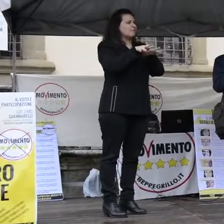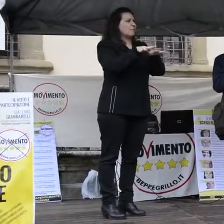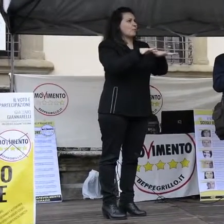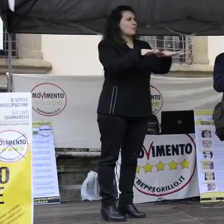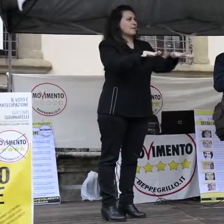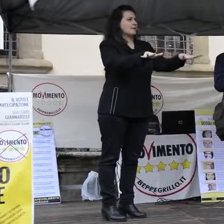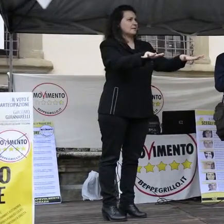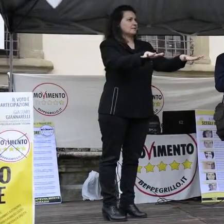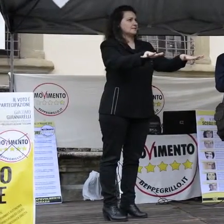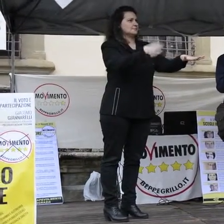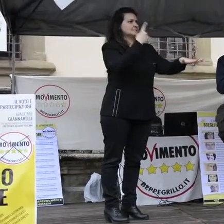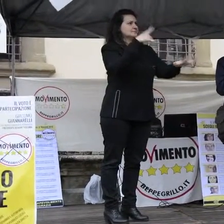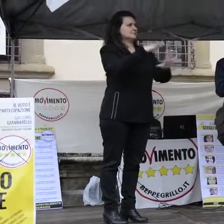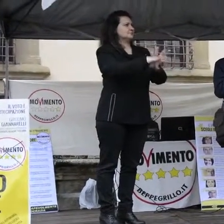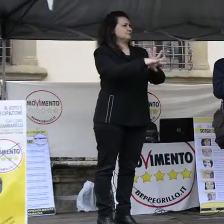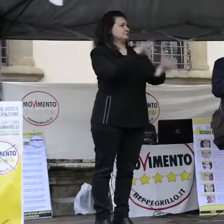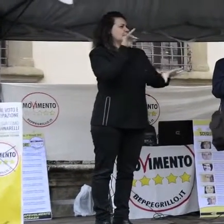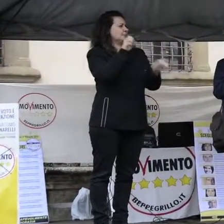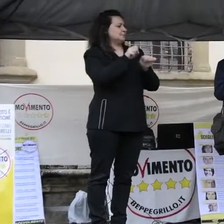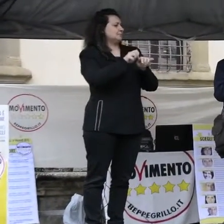che